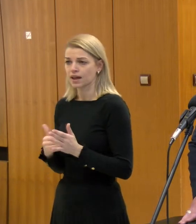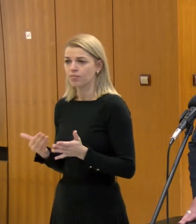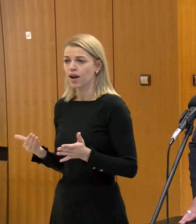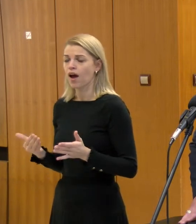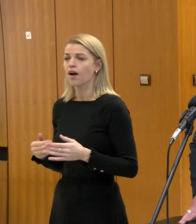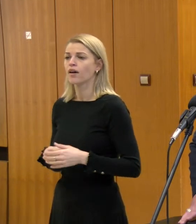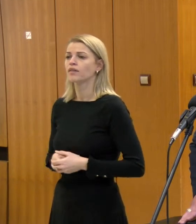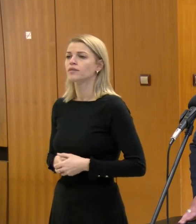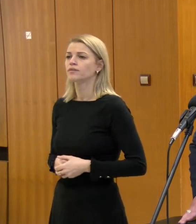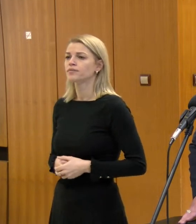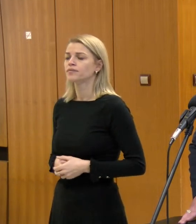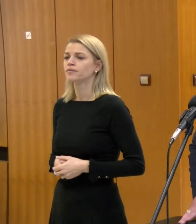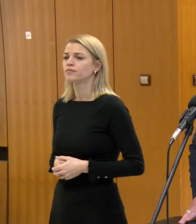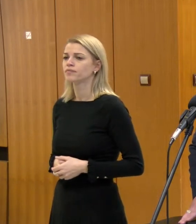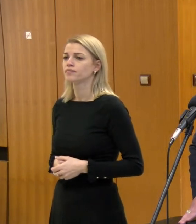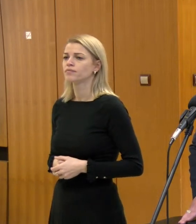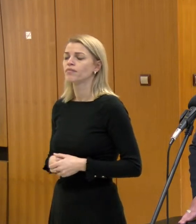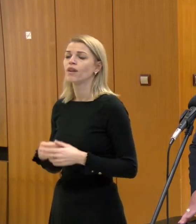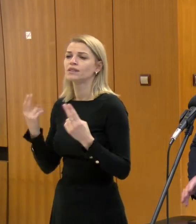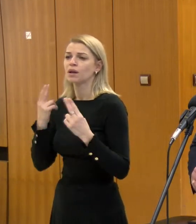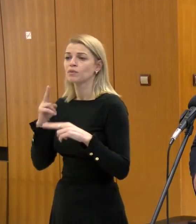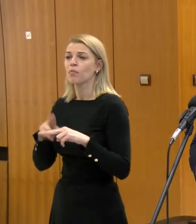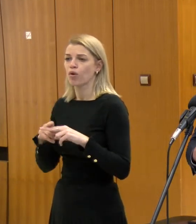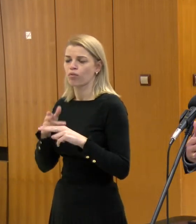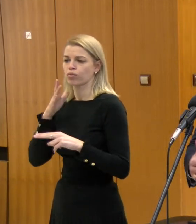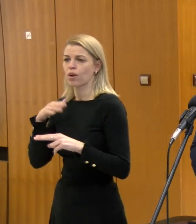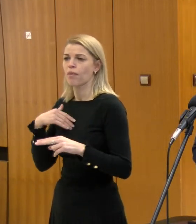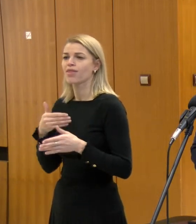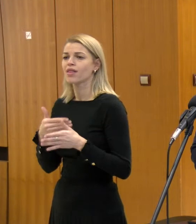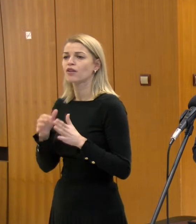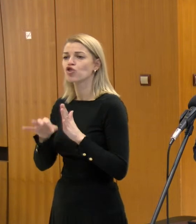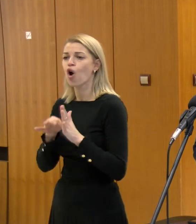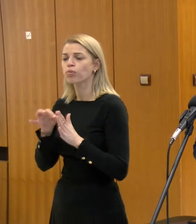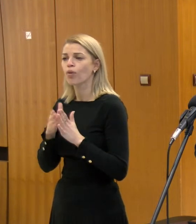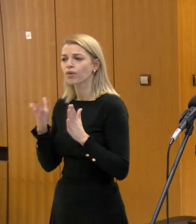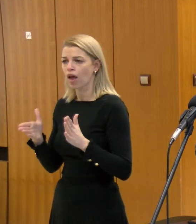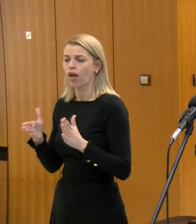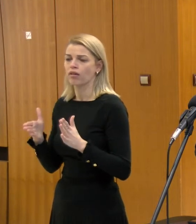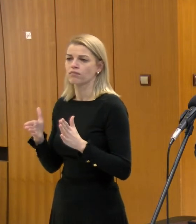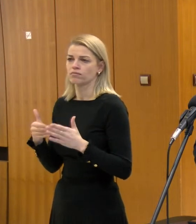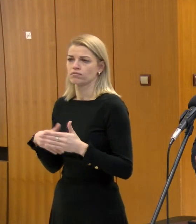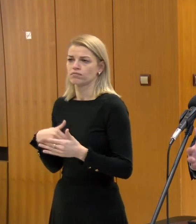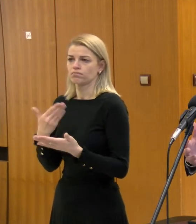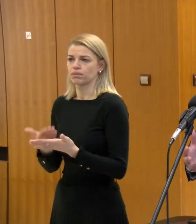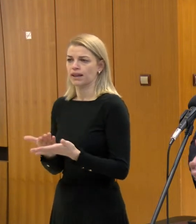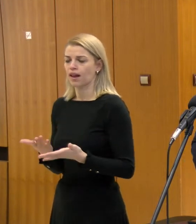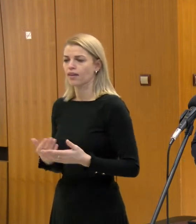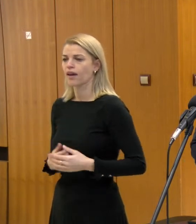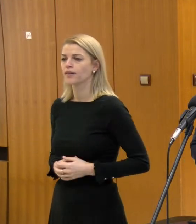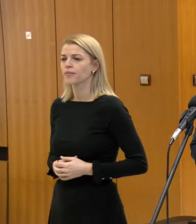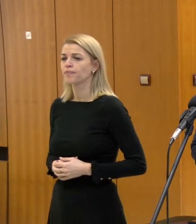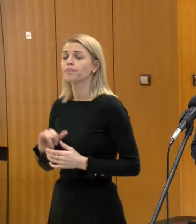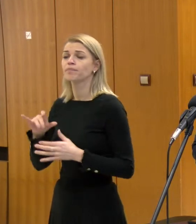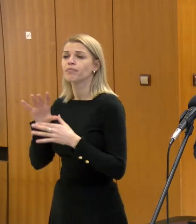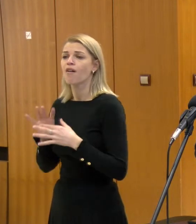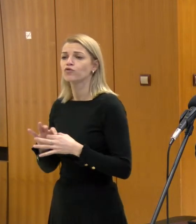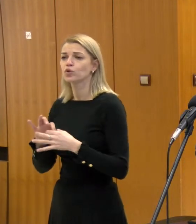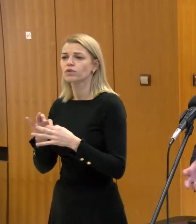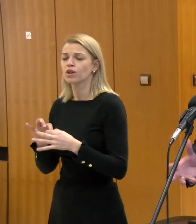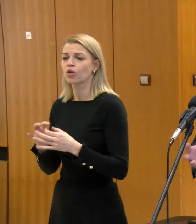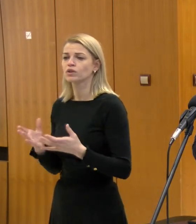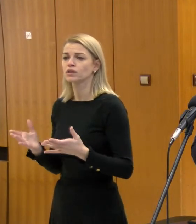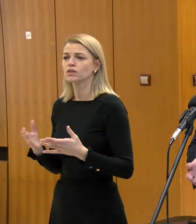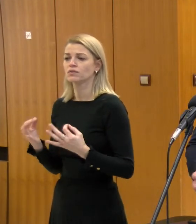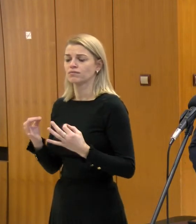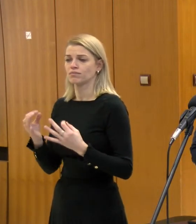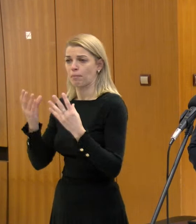s tou opciou, že budeme samozrejme potom zase predkladať na ďalšie obdobie. A to aj vzhľadom na to, že